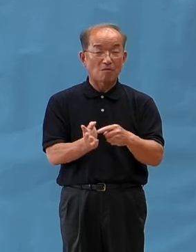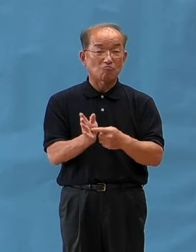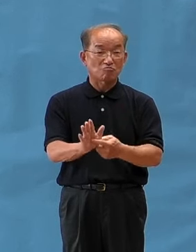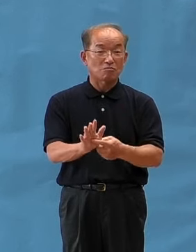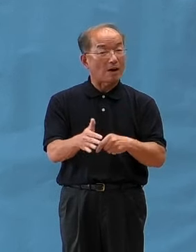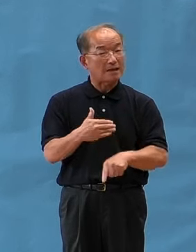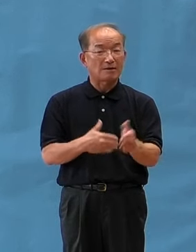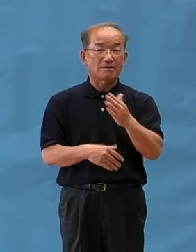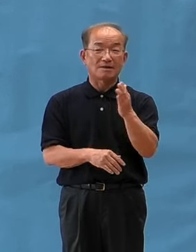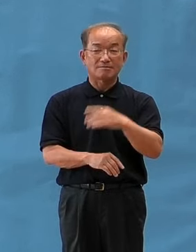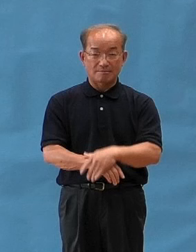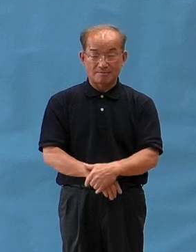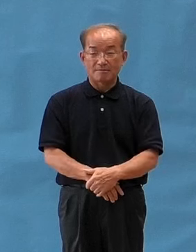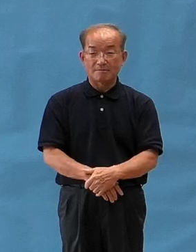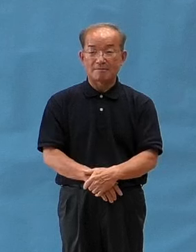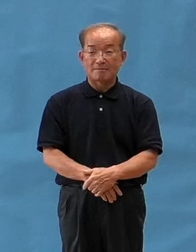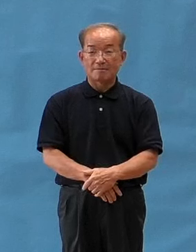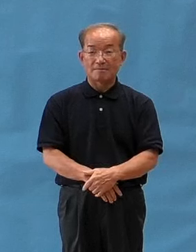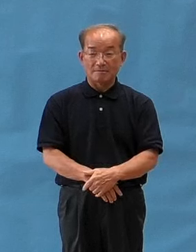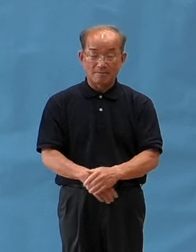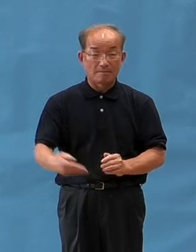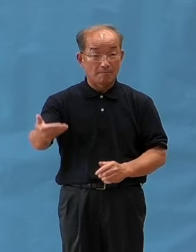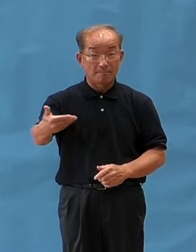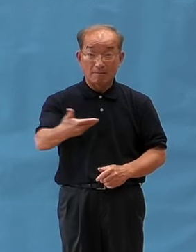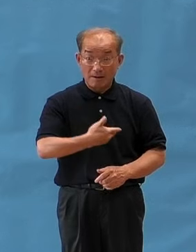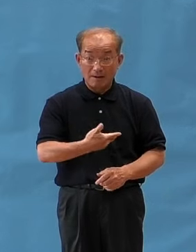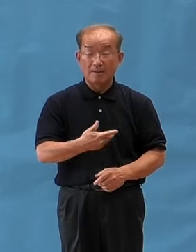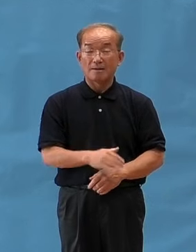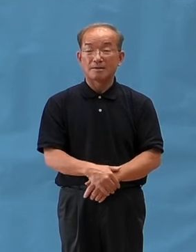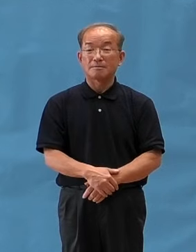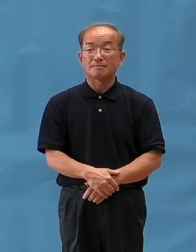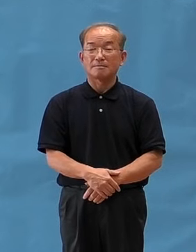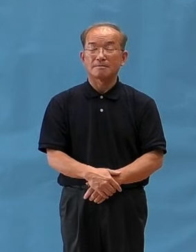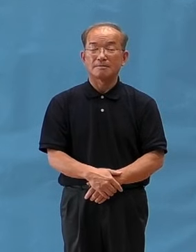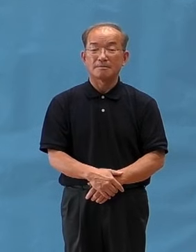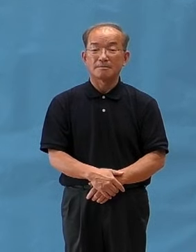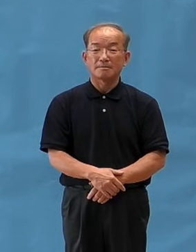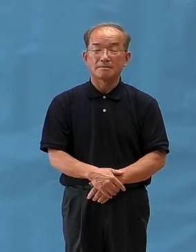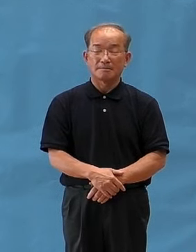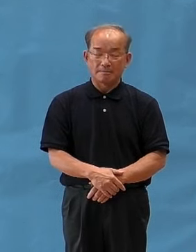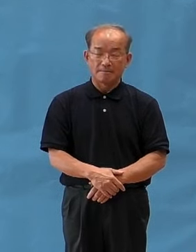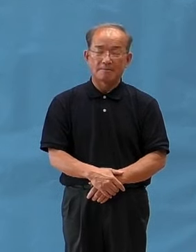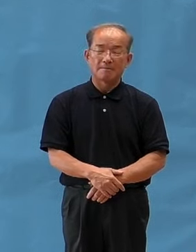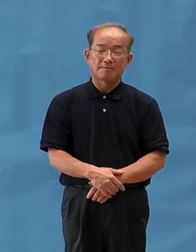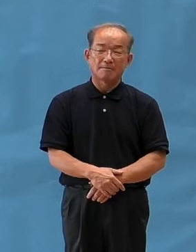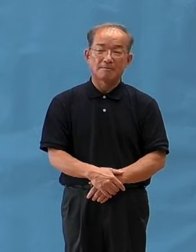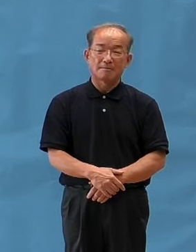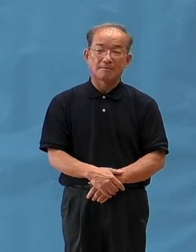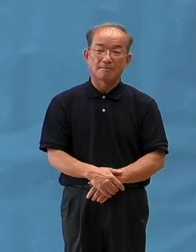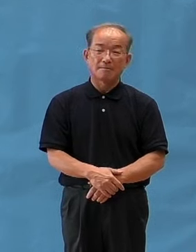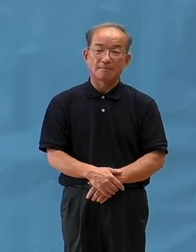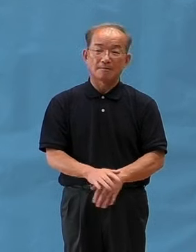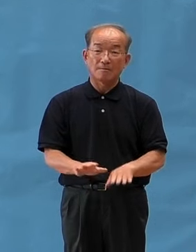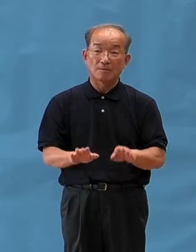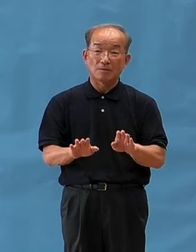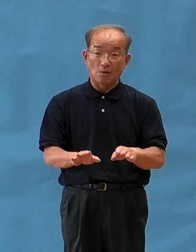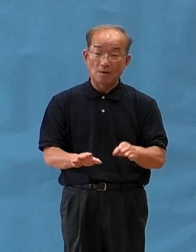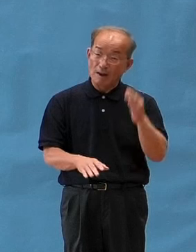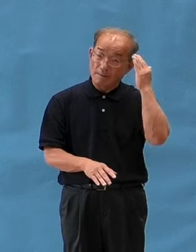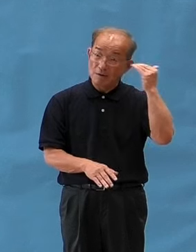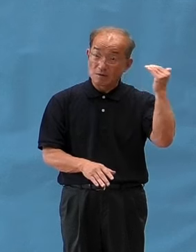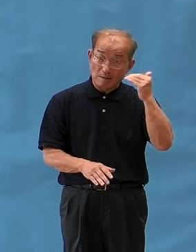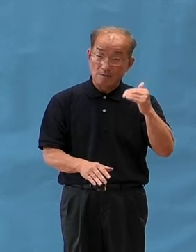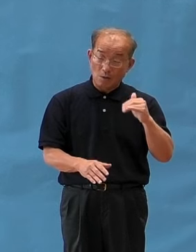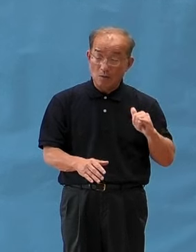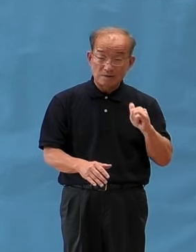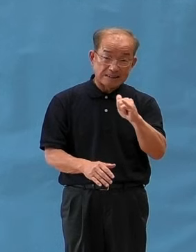い、わかりました、ありがとうございます。すみません、またちょっと話題変わって最後にすでにちょっと別の場面とかでもお話しされてるかもしれないんですけど、今回ベトナムのチャーター